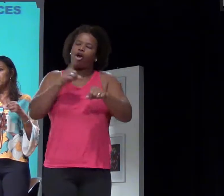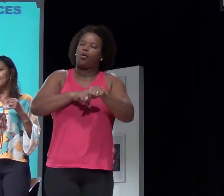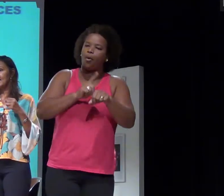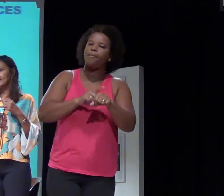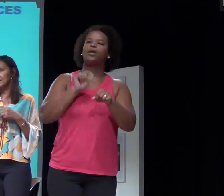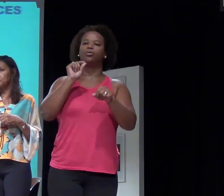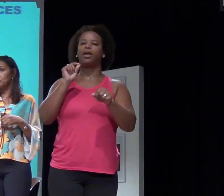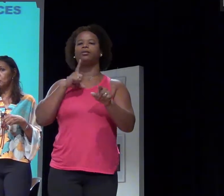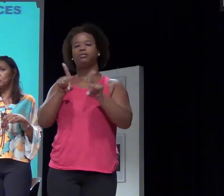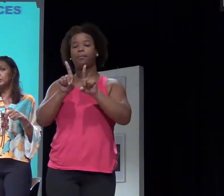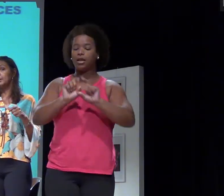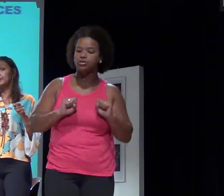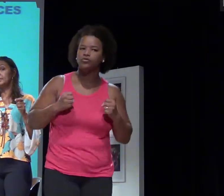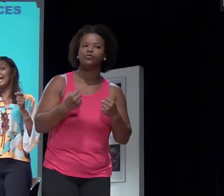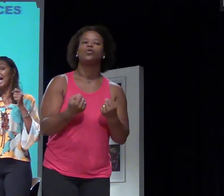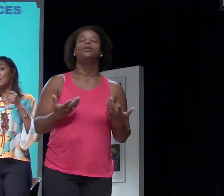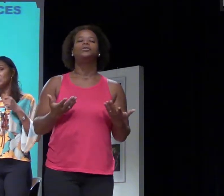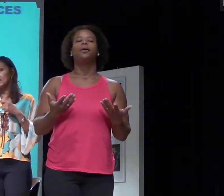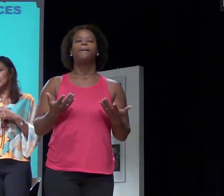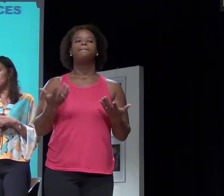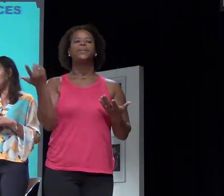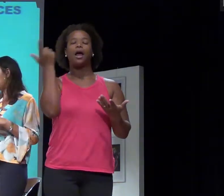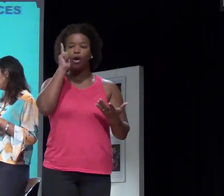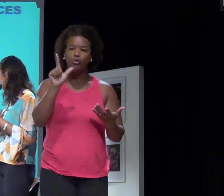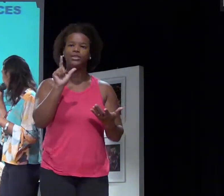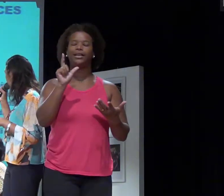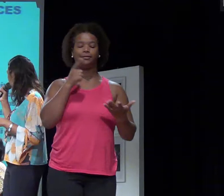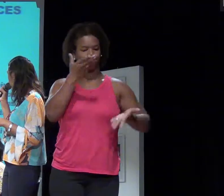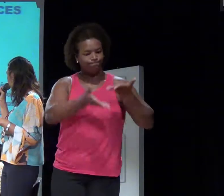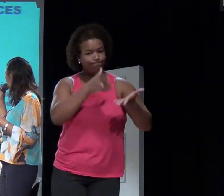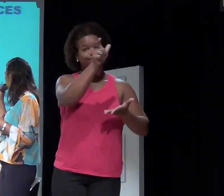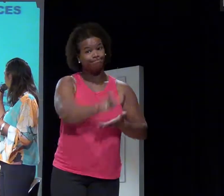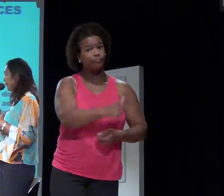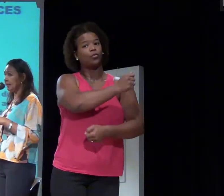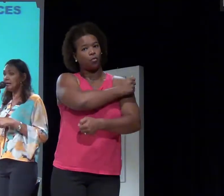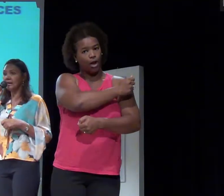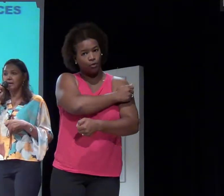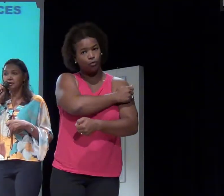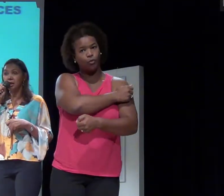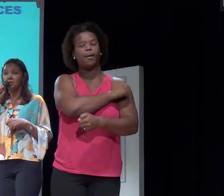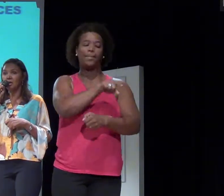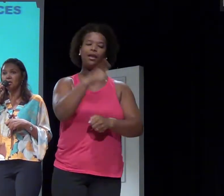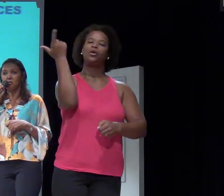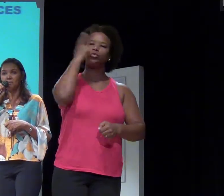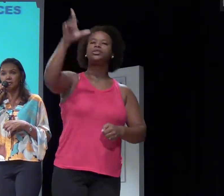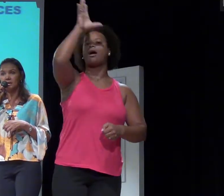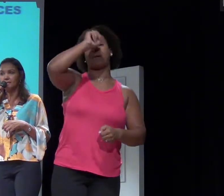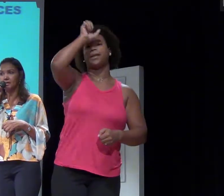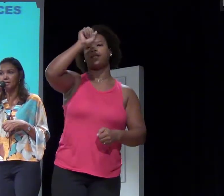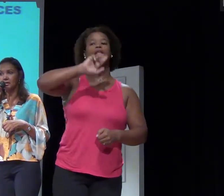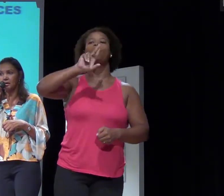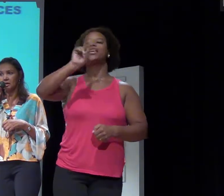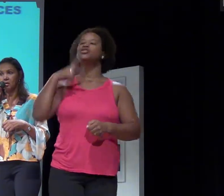de reivindicação, de dar condição também a esse aluno de aprender, de não estar só ocupando